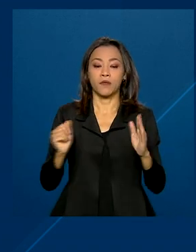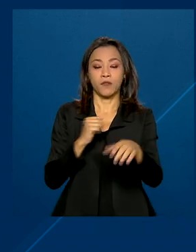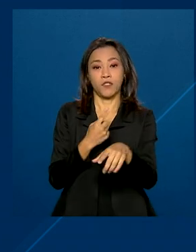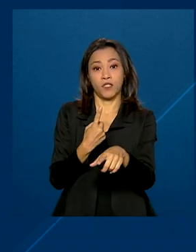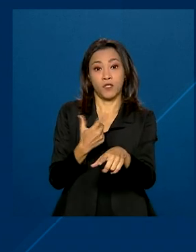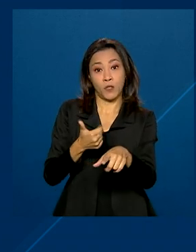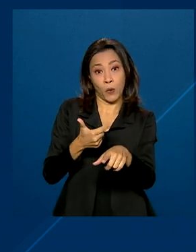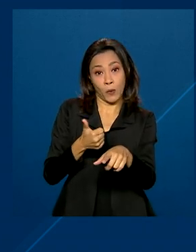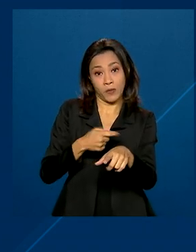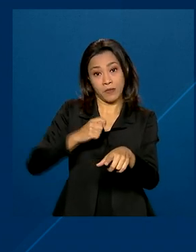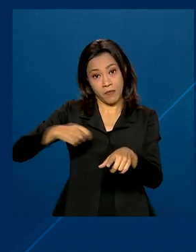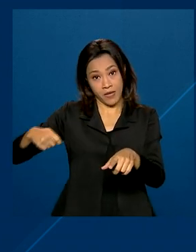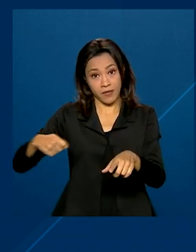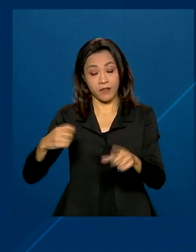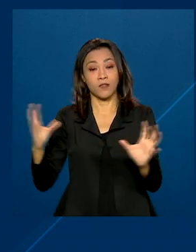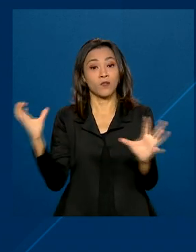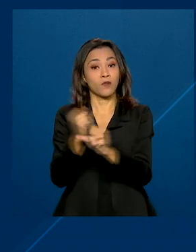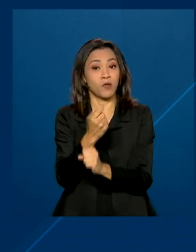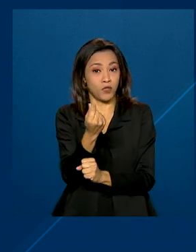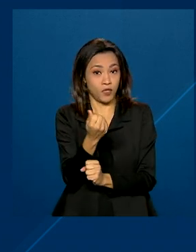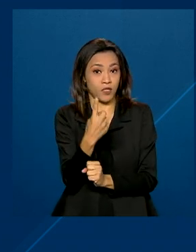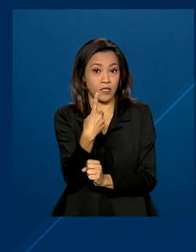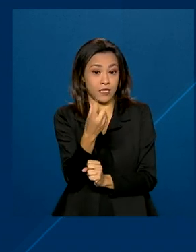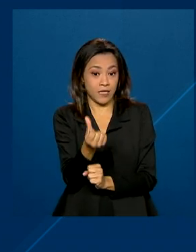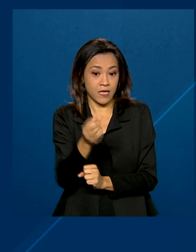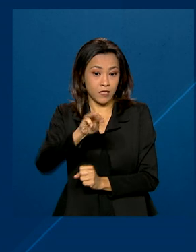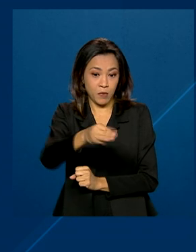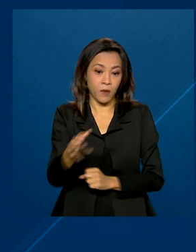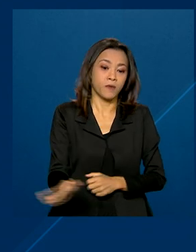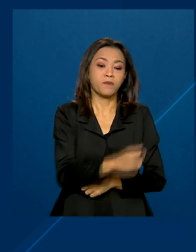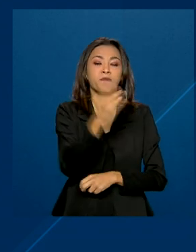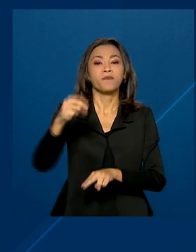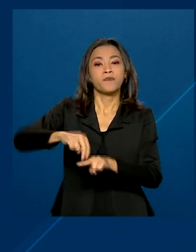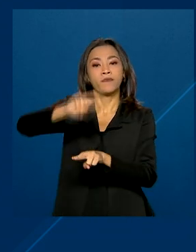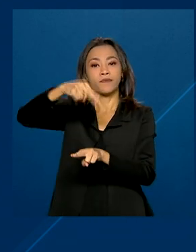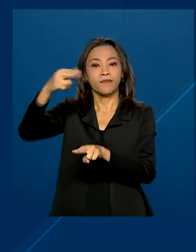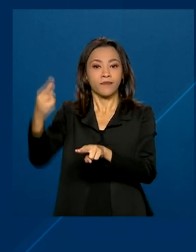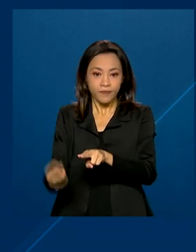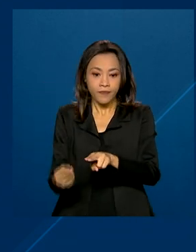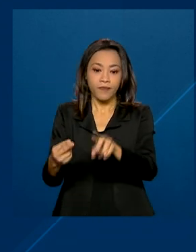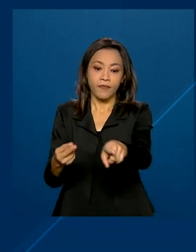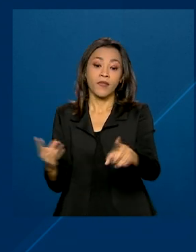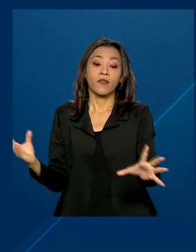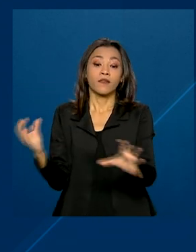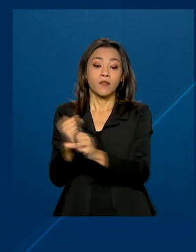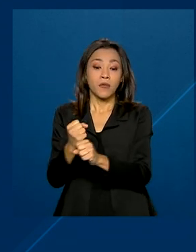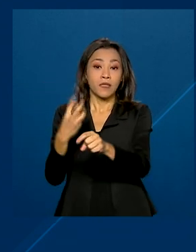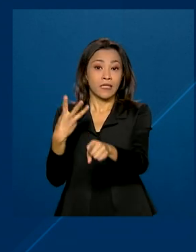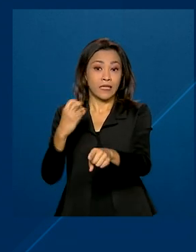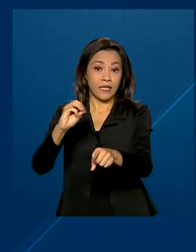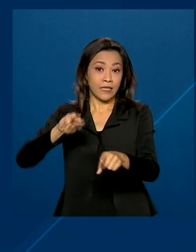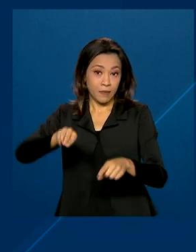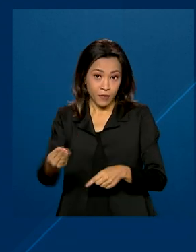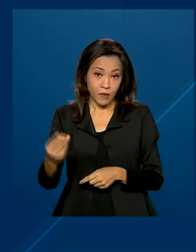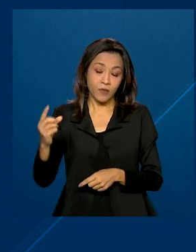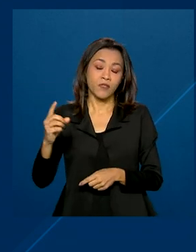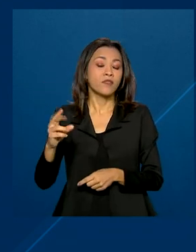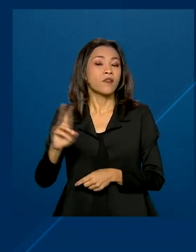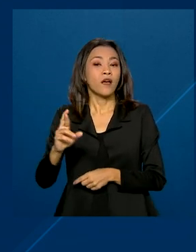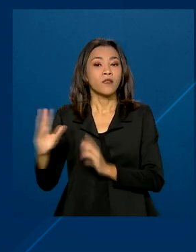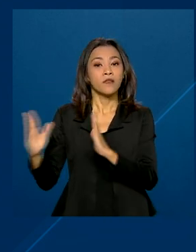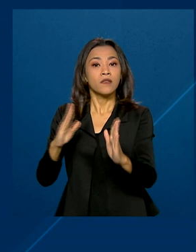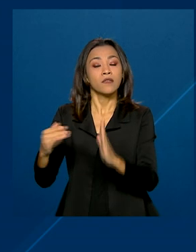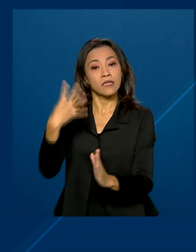no valor de 16 milhões de reais a ginástica Com patrocínio de 30 milhões de reais por quatro anos